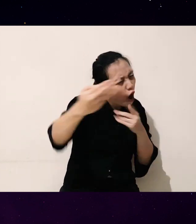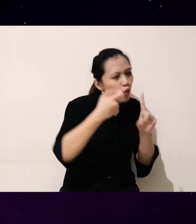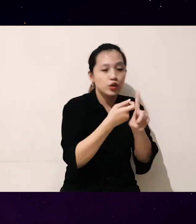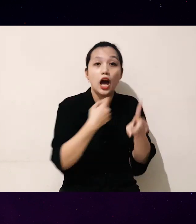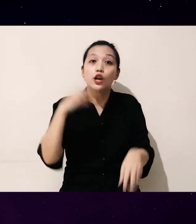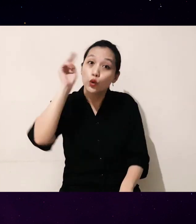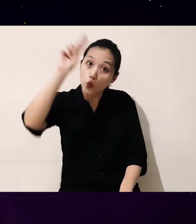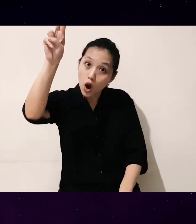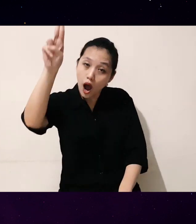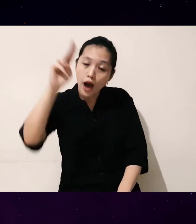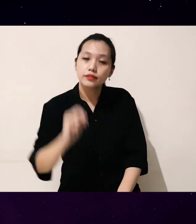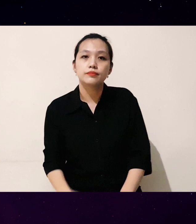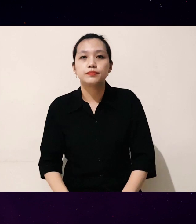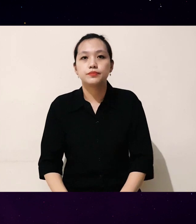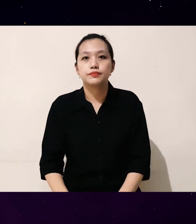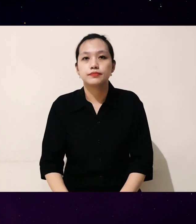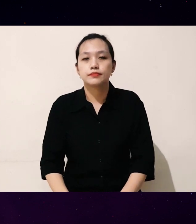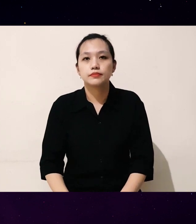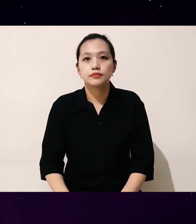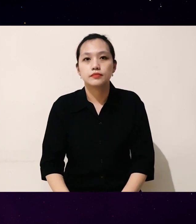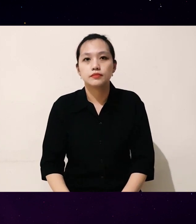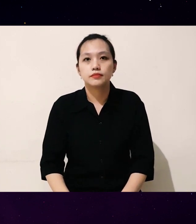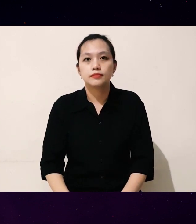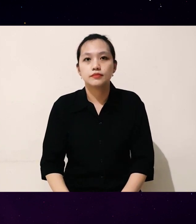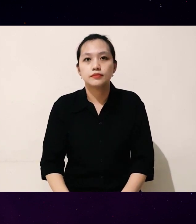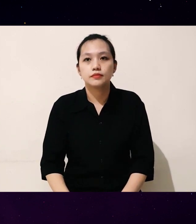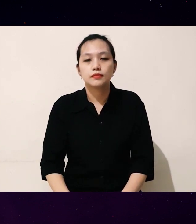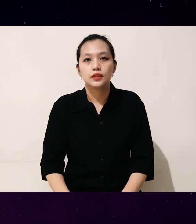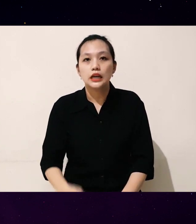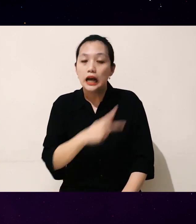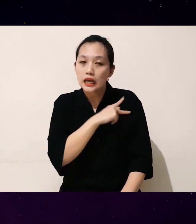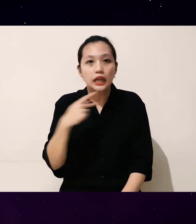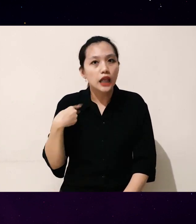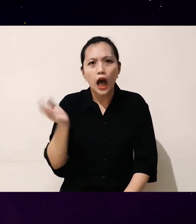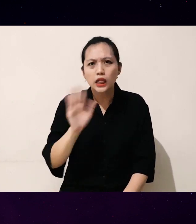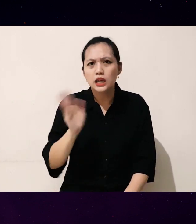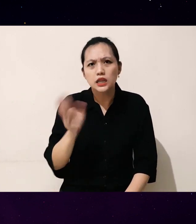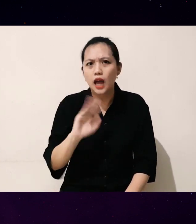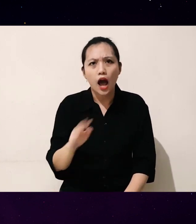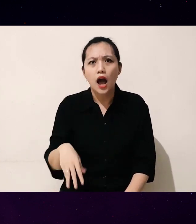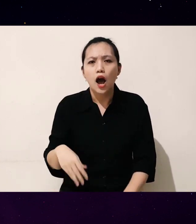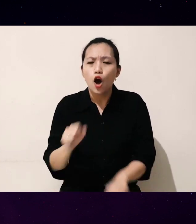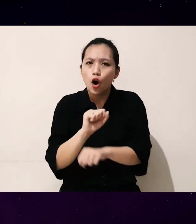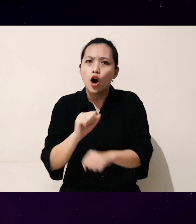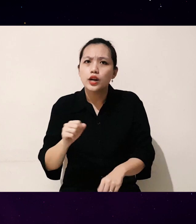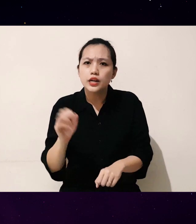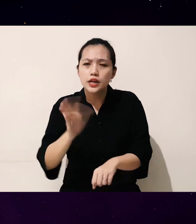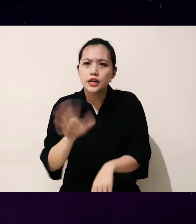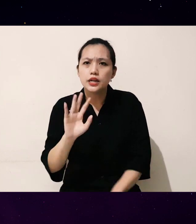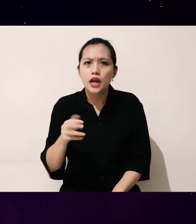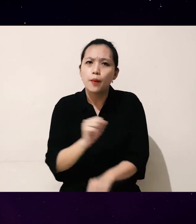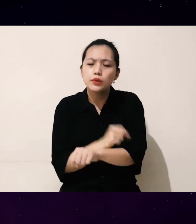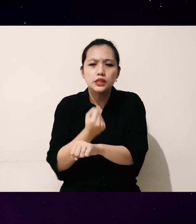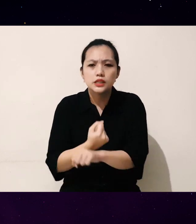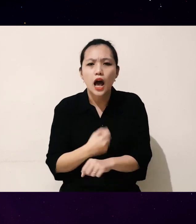bukanlah berjalan jauh di belakang Tuhan atau berjalan di depan Tuhan. Saat kita berjalan jauh di belakang Tuhan,